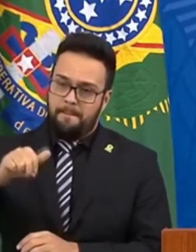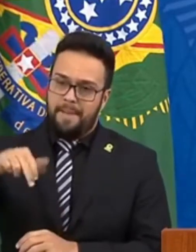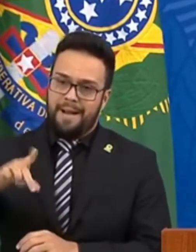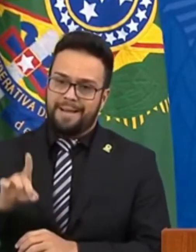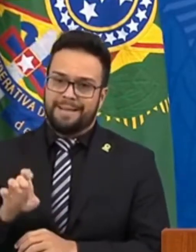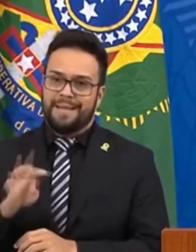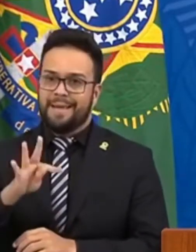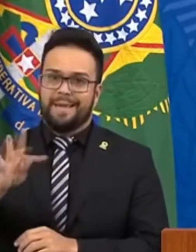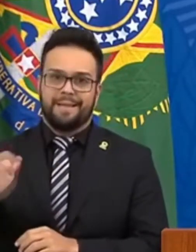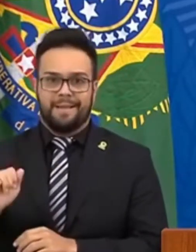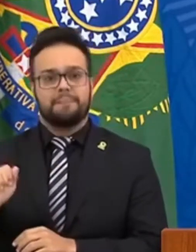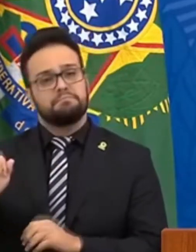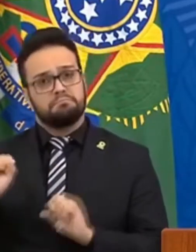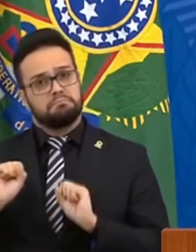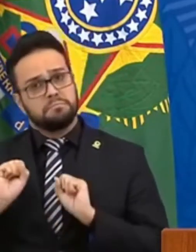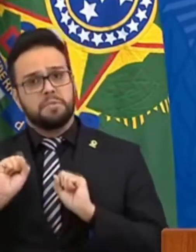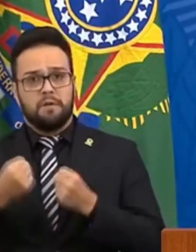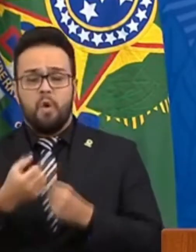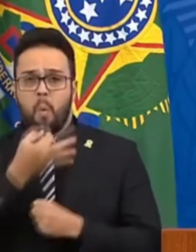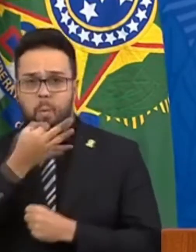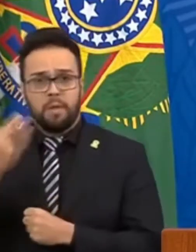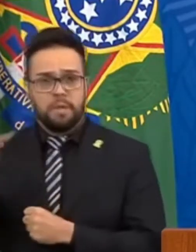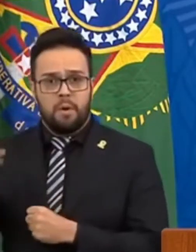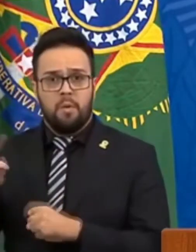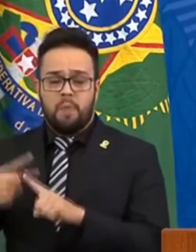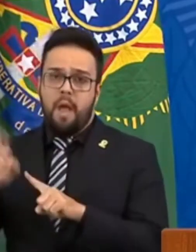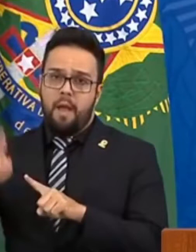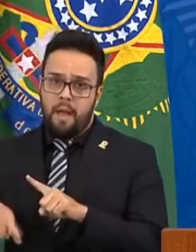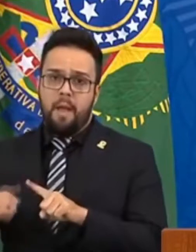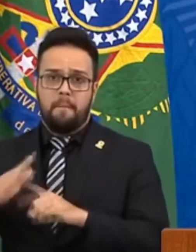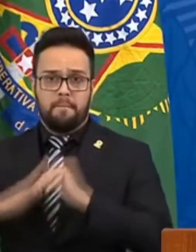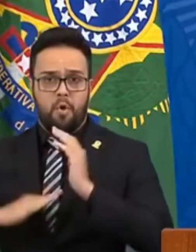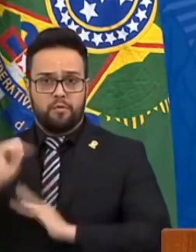defender o seu ponto de vista como médico